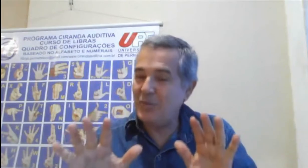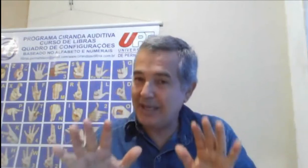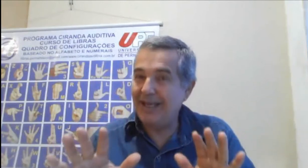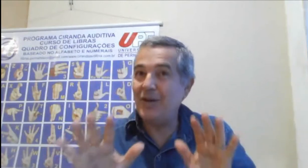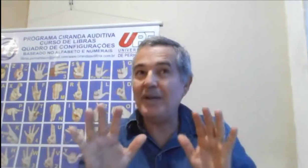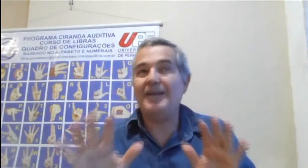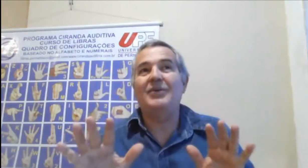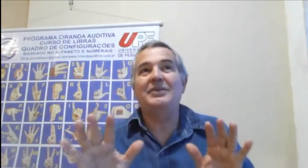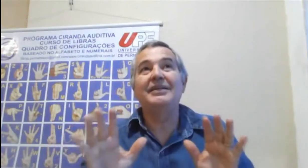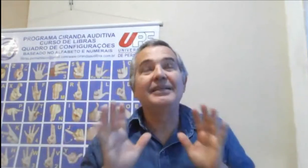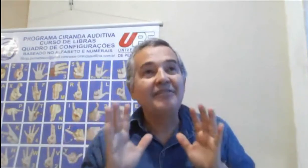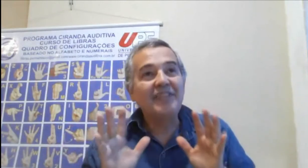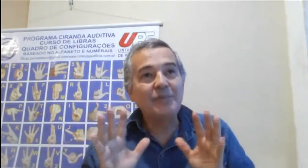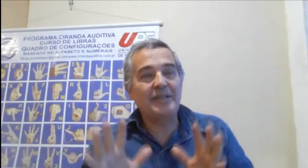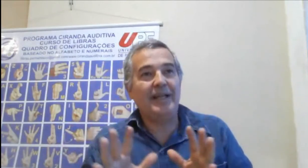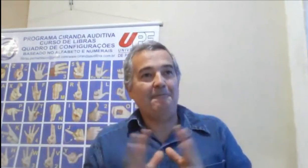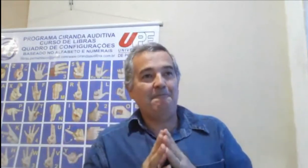calma, calma, calma. Vamos lá.